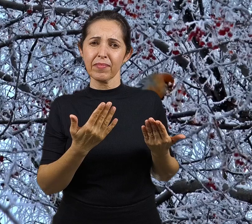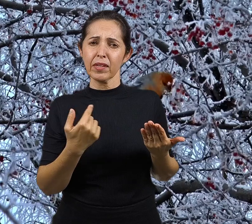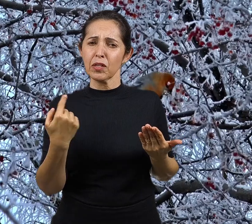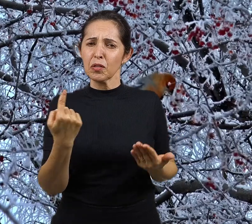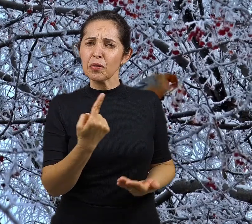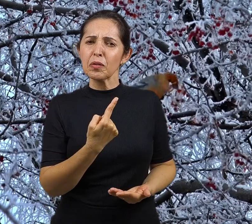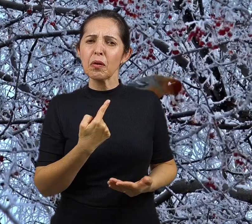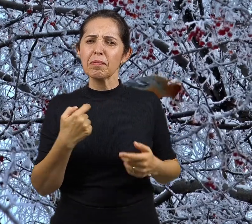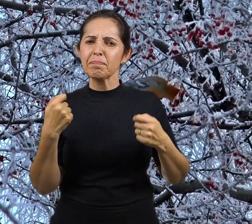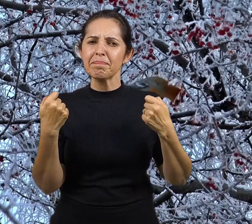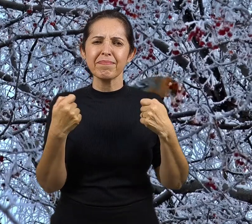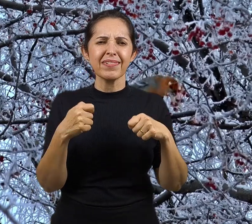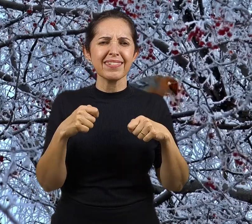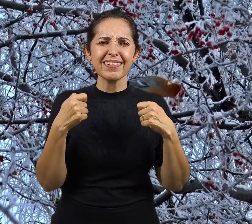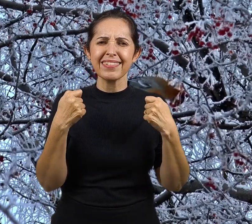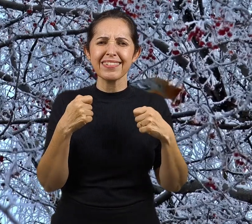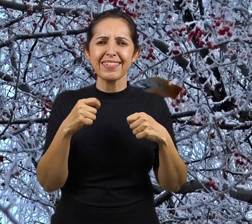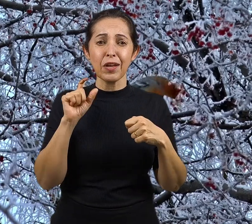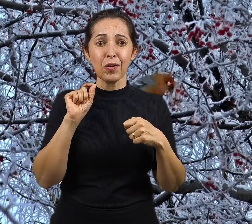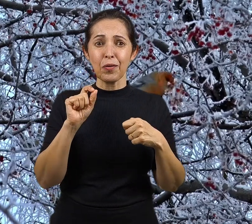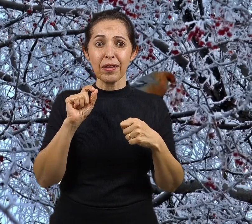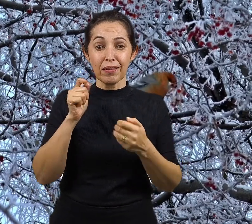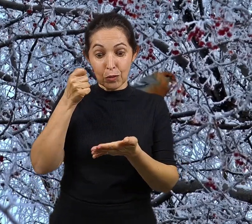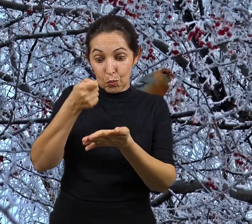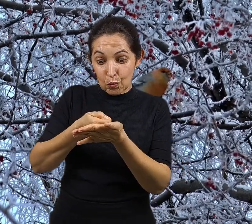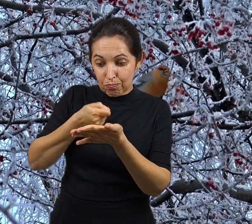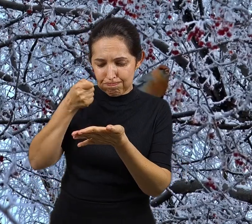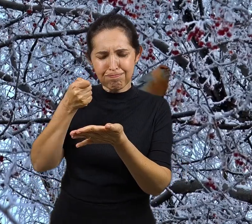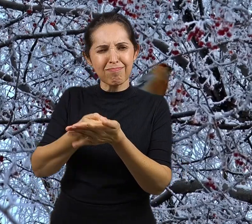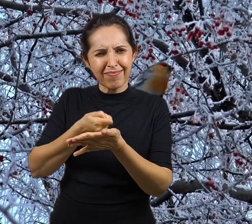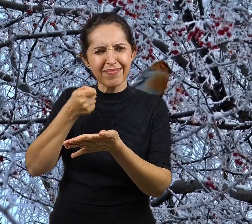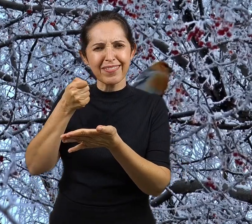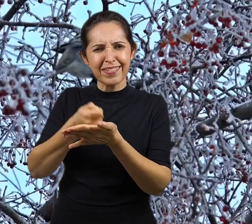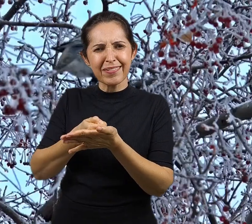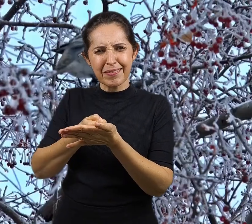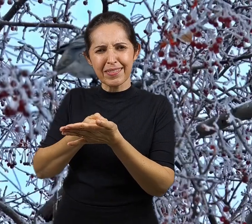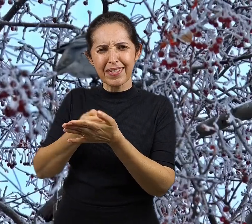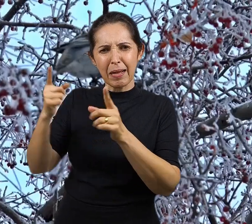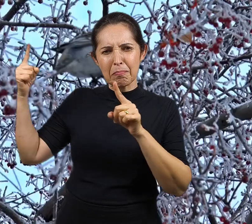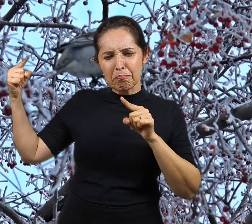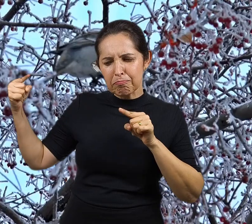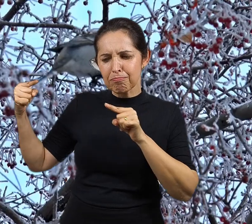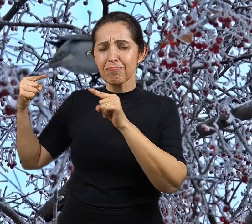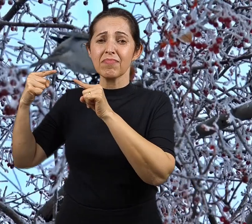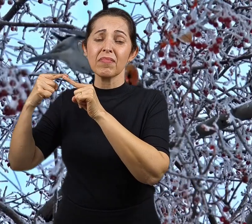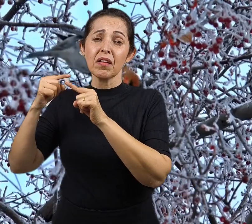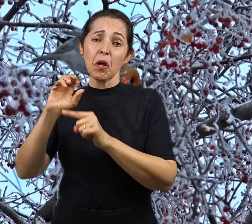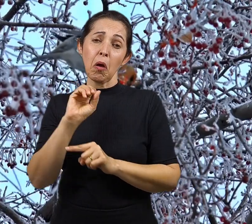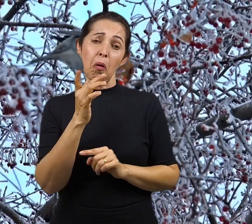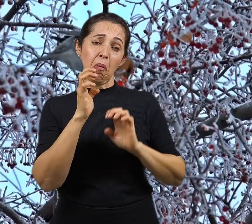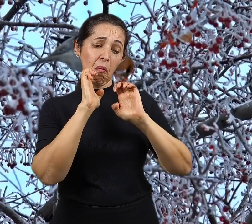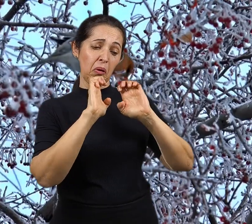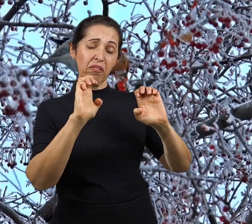essa bênção, ou esse evangelho não serve para você. Você quer um evangelho de